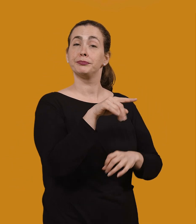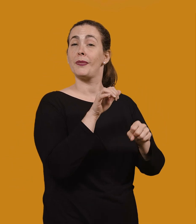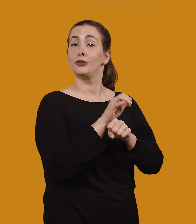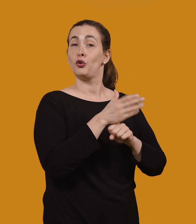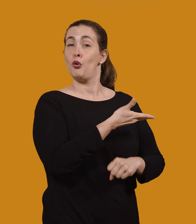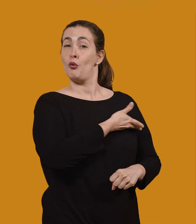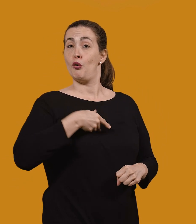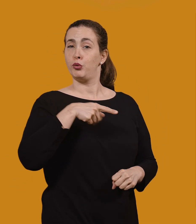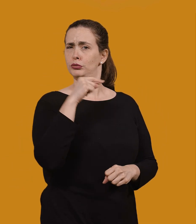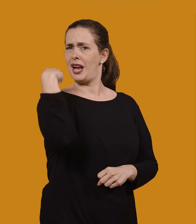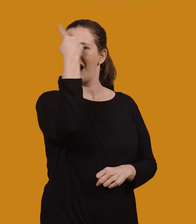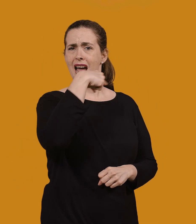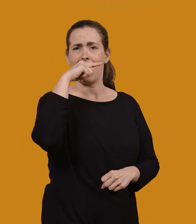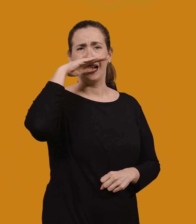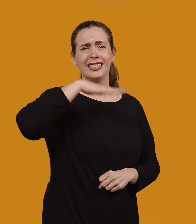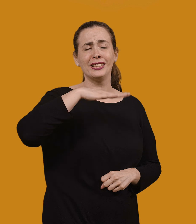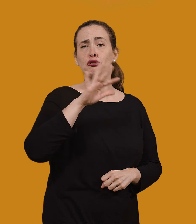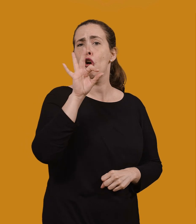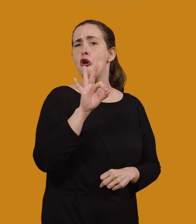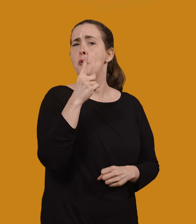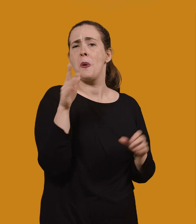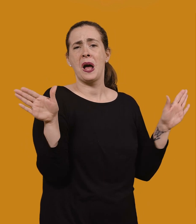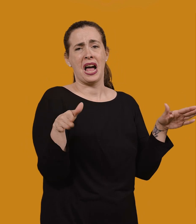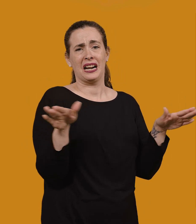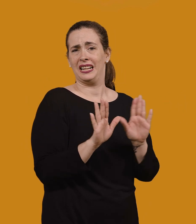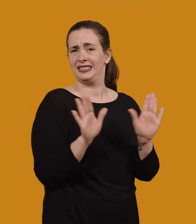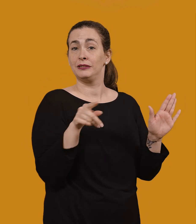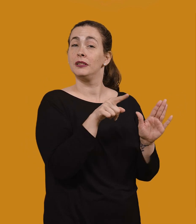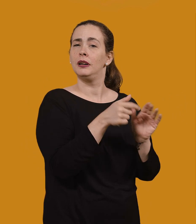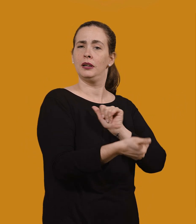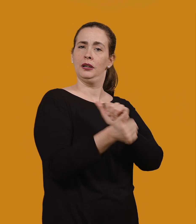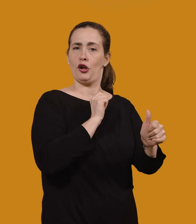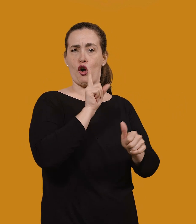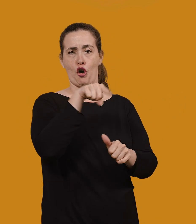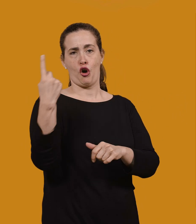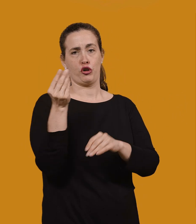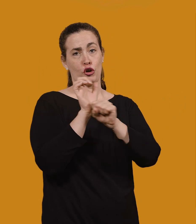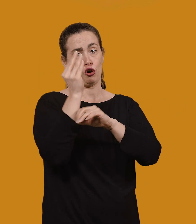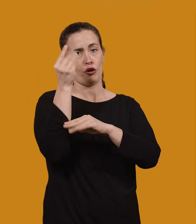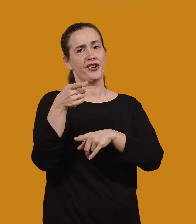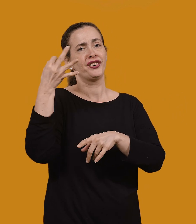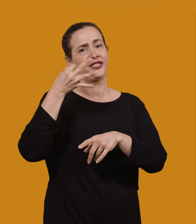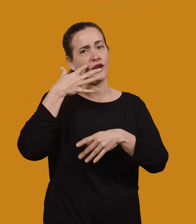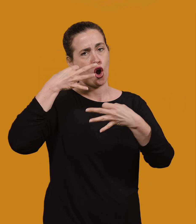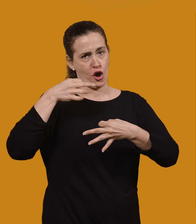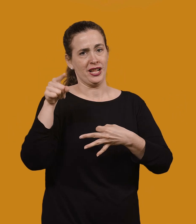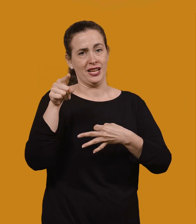Aquest fragment d'escultura representa el cap d'un noi o d'angelet. És una reproducció d'una obra